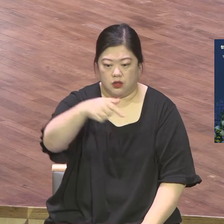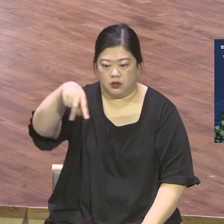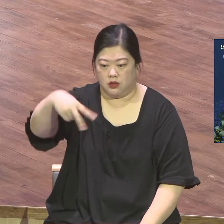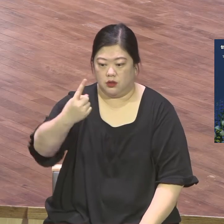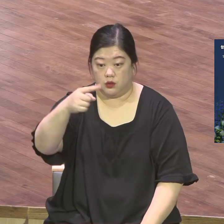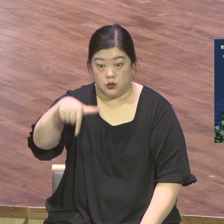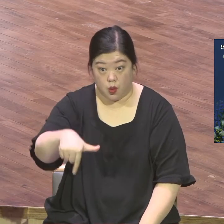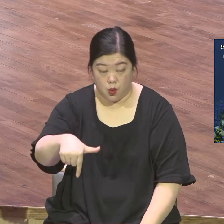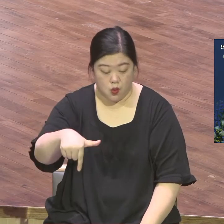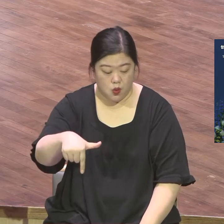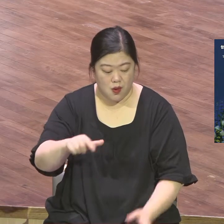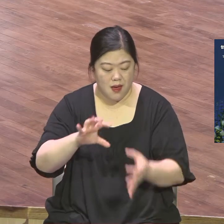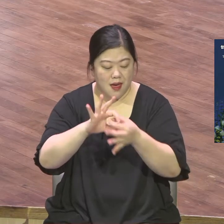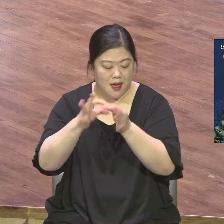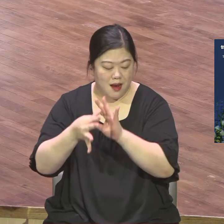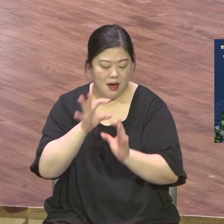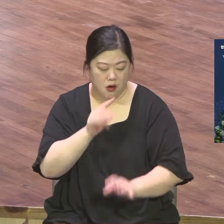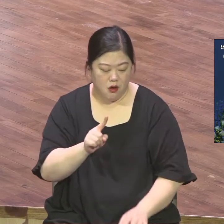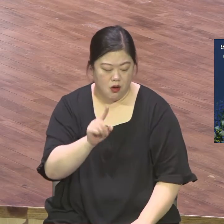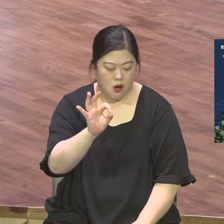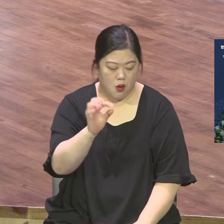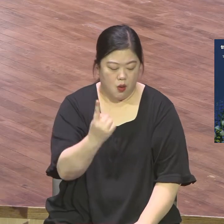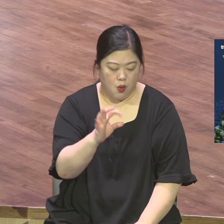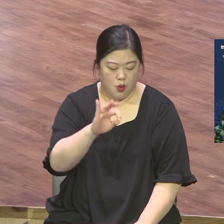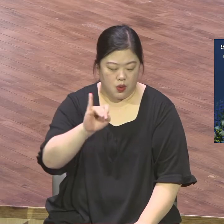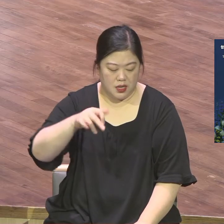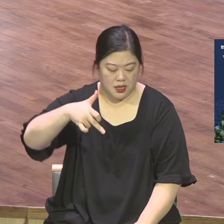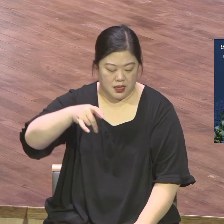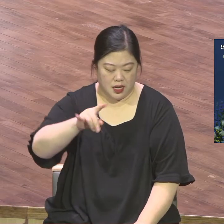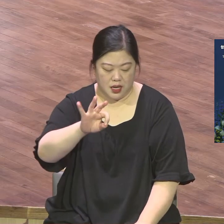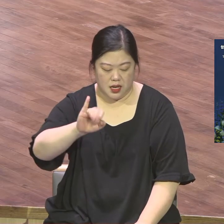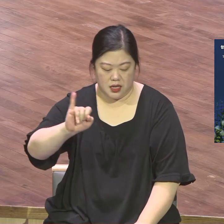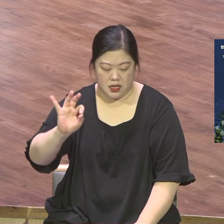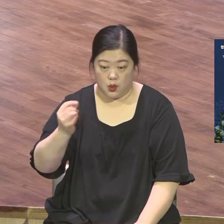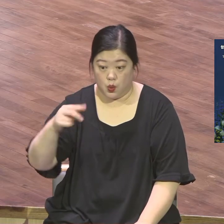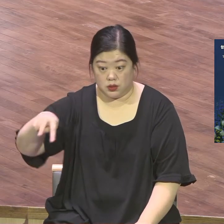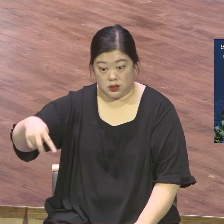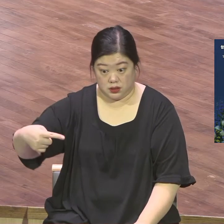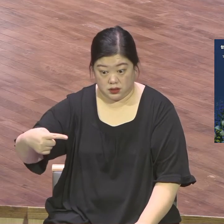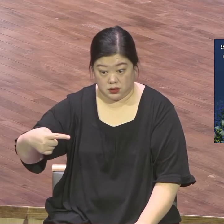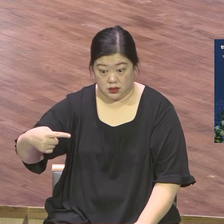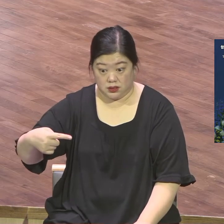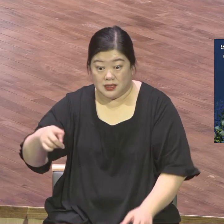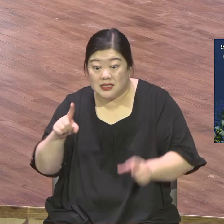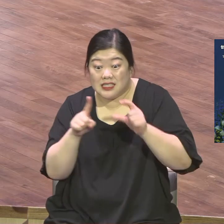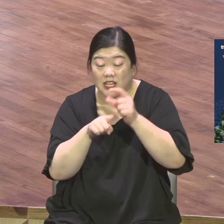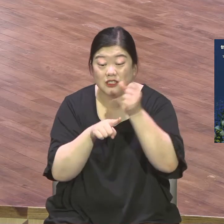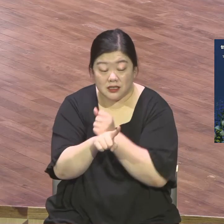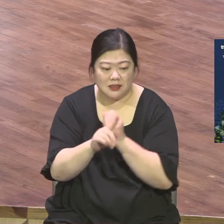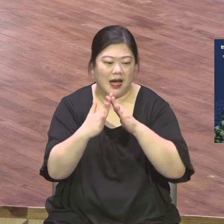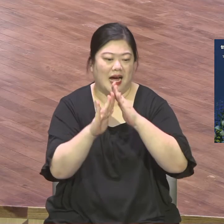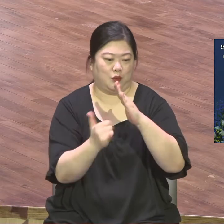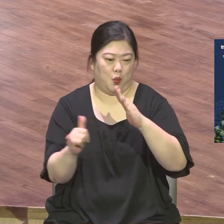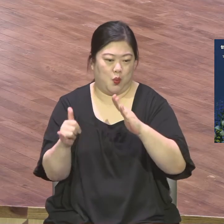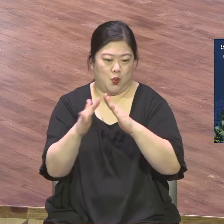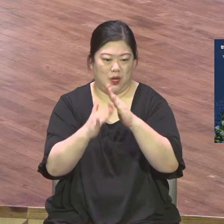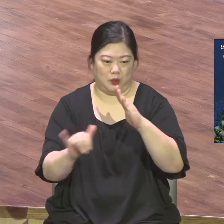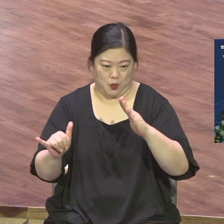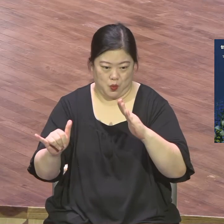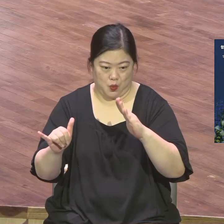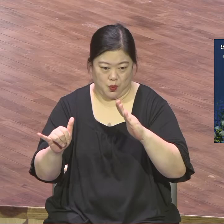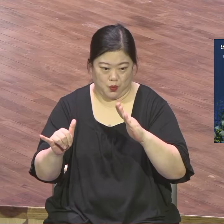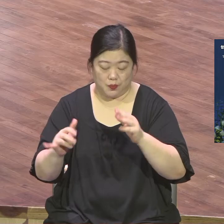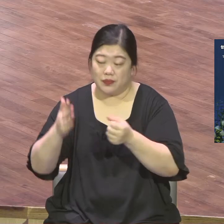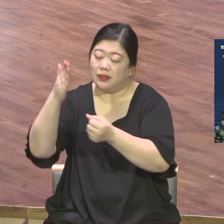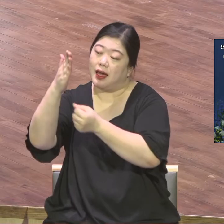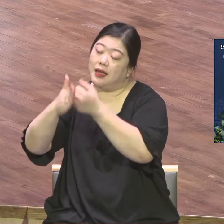오이케이오스, 오이케이오스란 말은 한 가족 그런 뜻이에요. 한 가족, 권속이란 말은 한 가족이란 말이에요. 하나님을 한